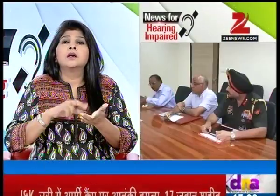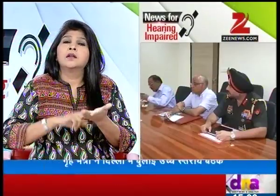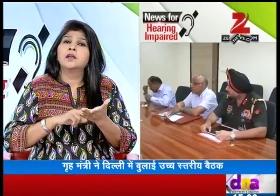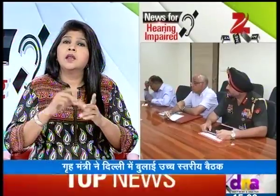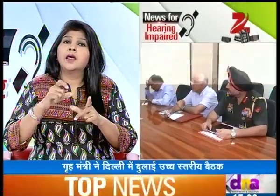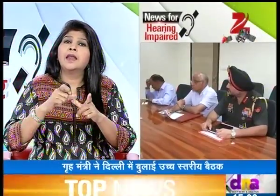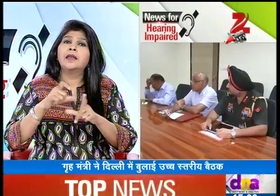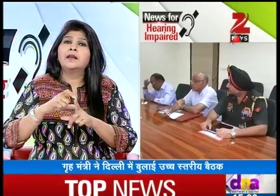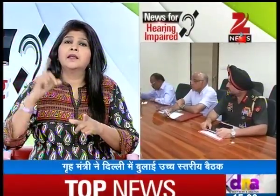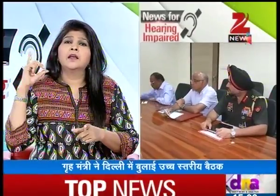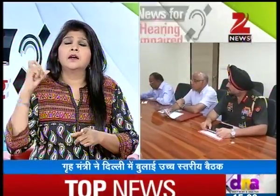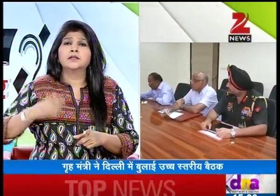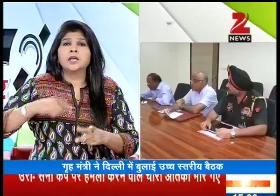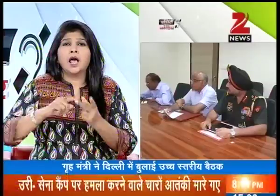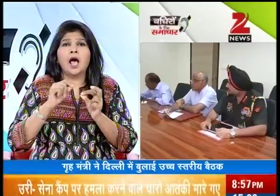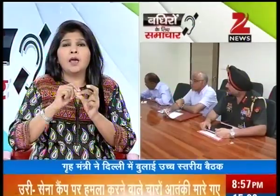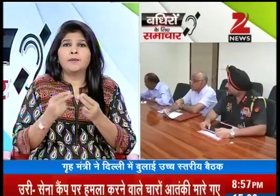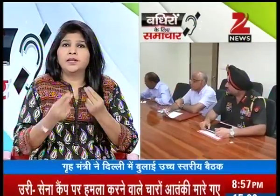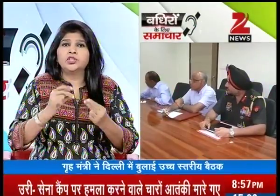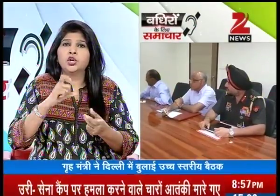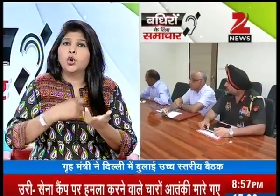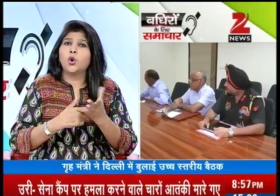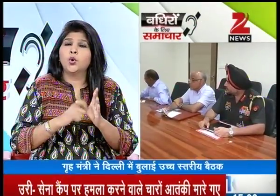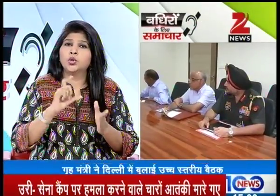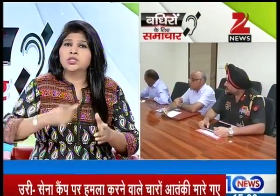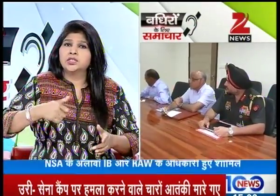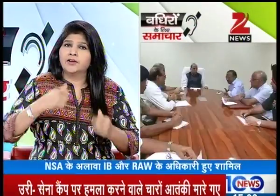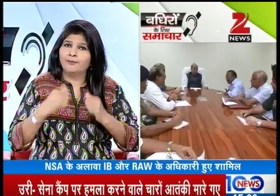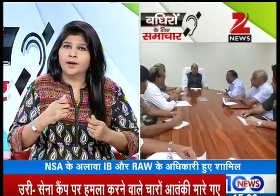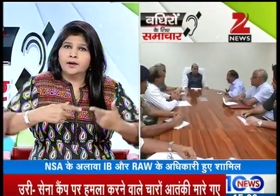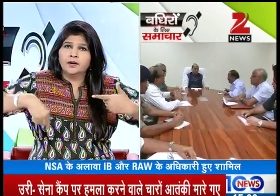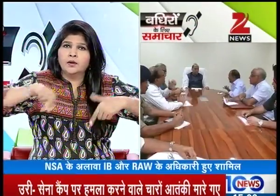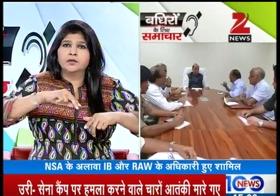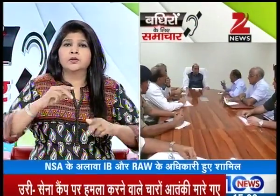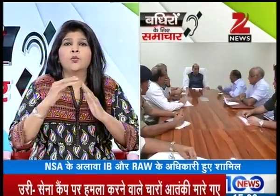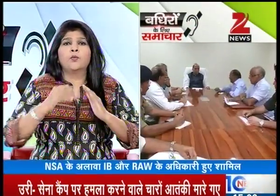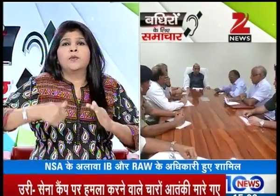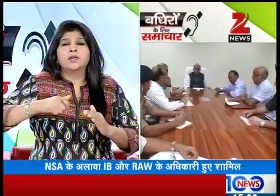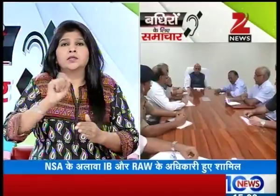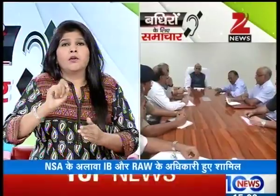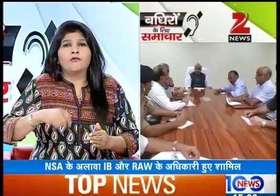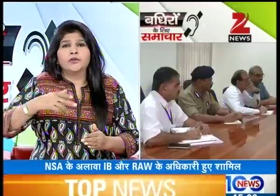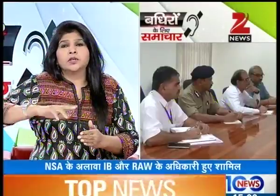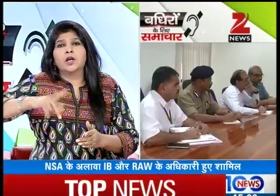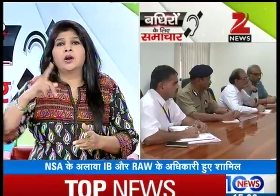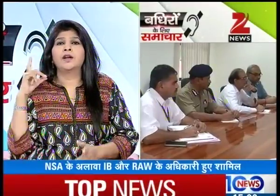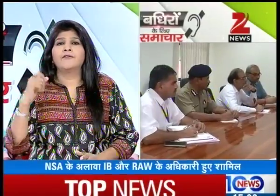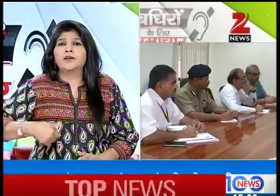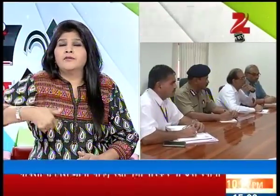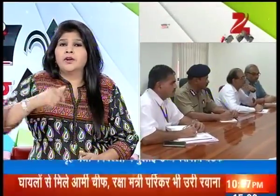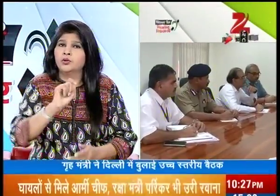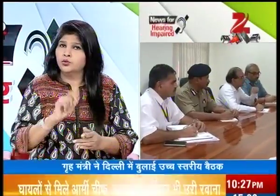सुरक्षा सलाहकार अजीत डोवल, IB रॉ चीफ शामिल हुए। इसके अलावा गृह मंत्रालय और रक्षा मंत्रालय